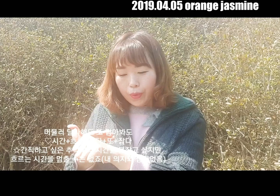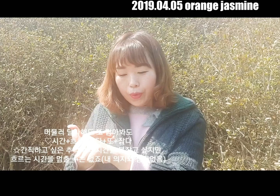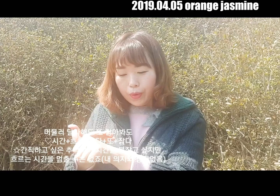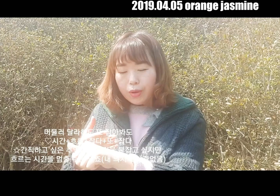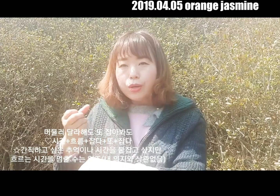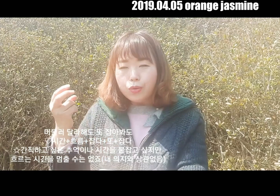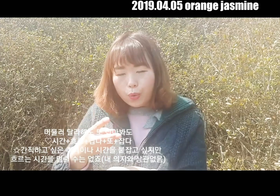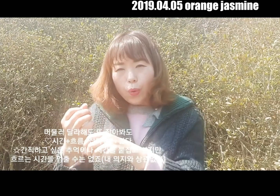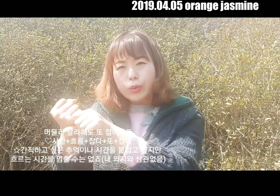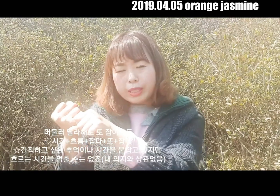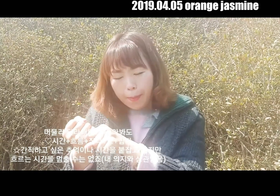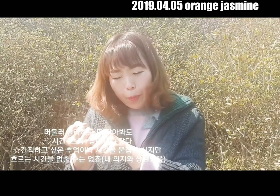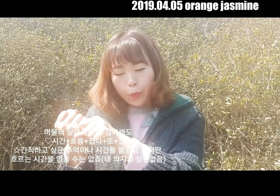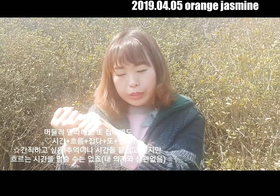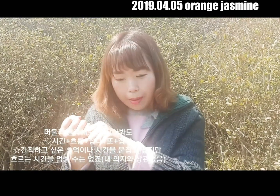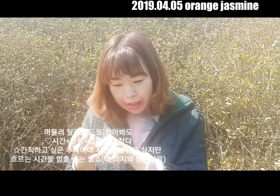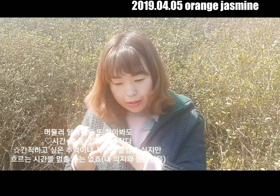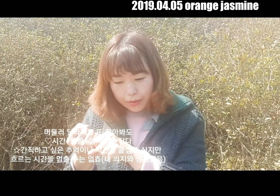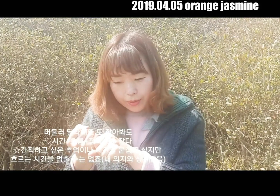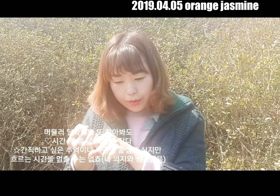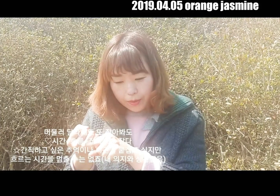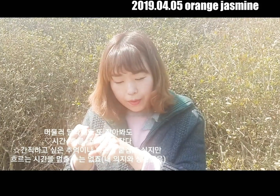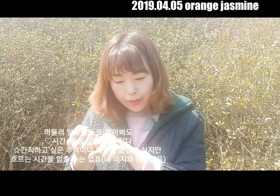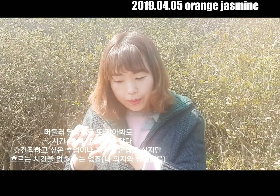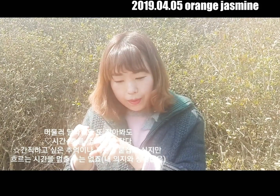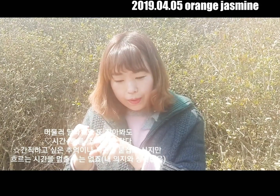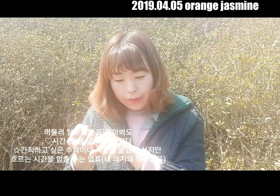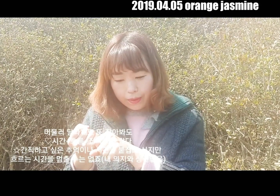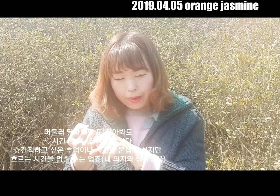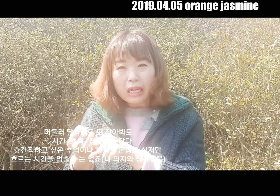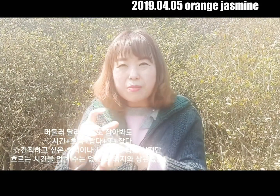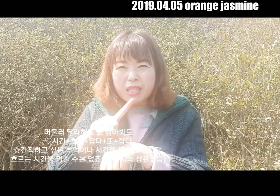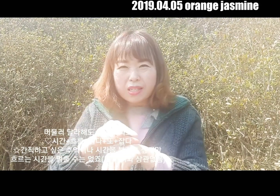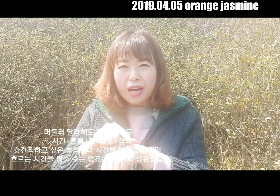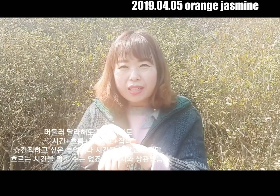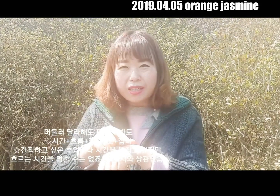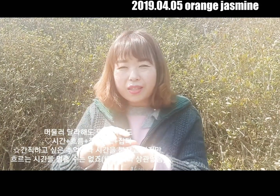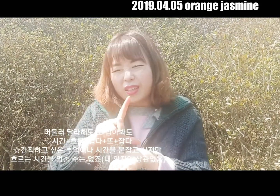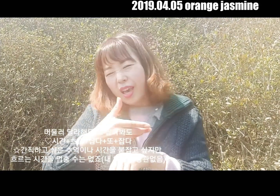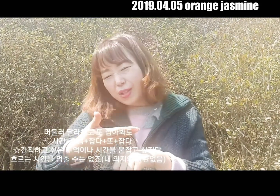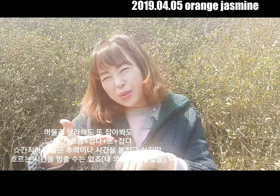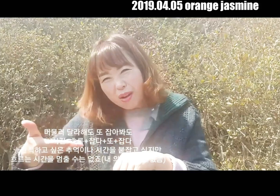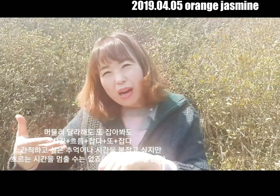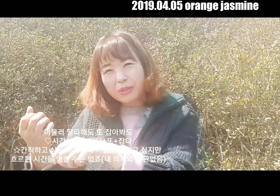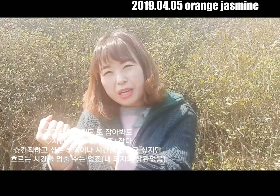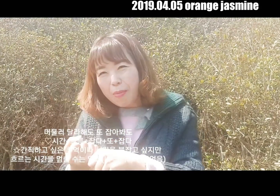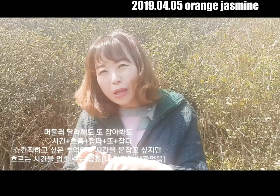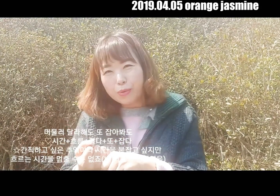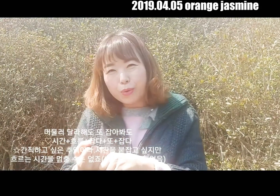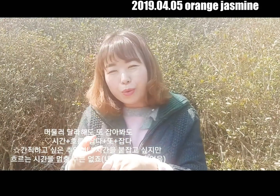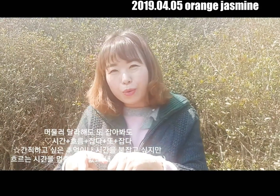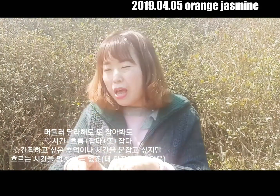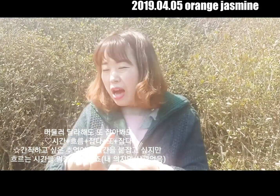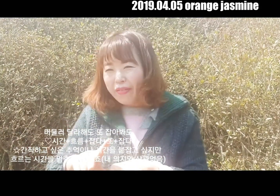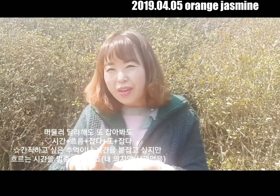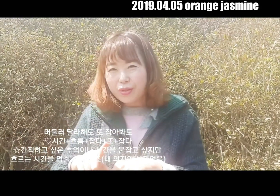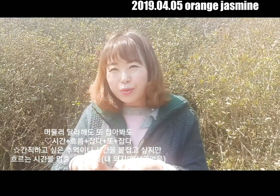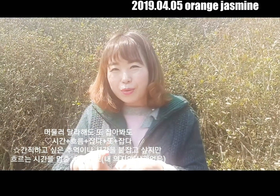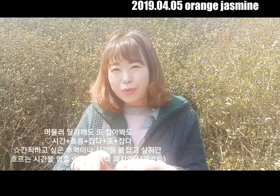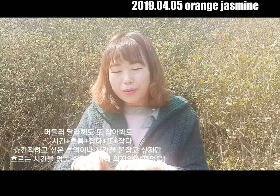그리고 또 잡았어. 하지만 시간은 계속 흘러가지고 잡아도 안